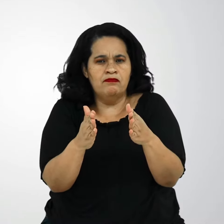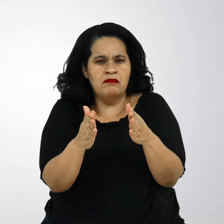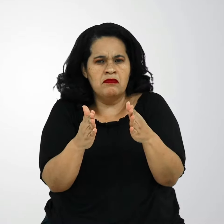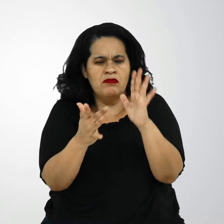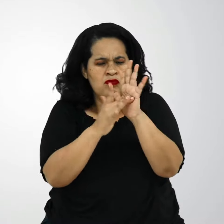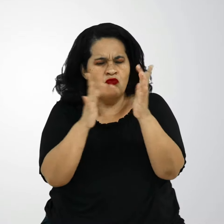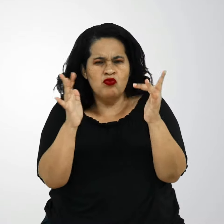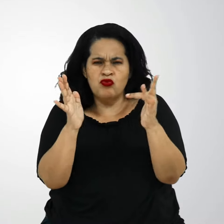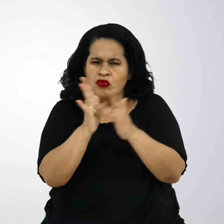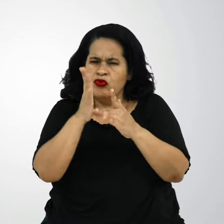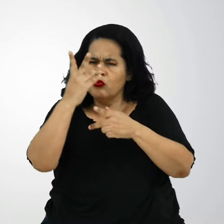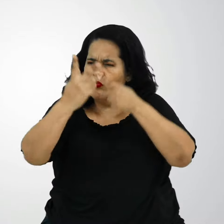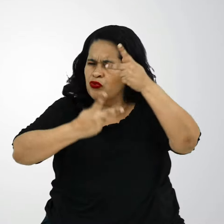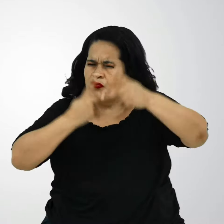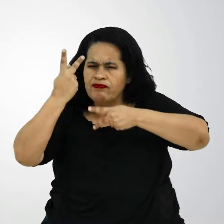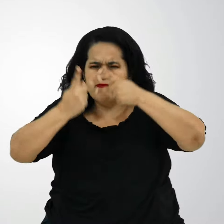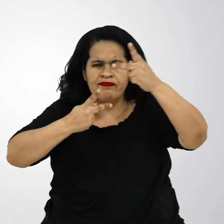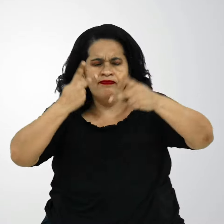dizer que